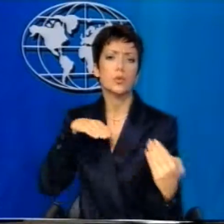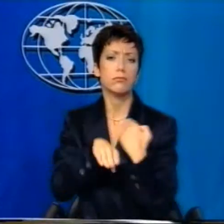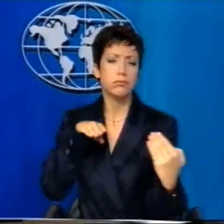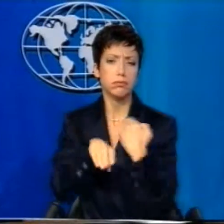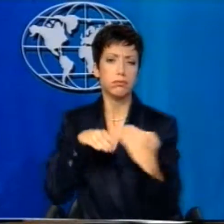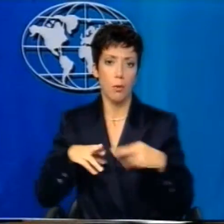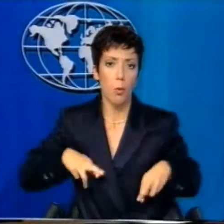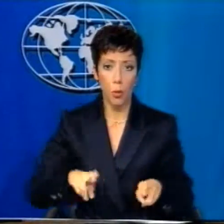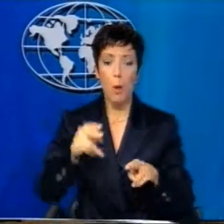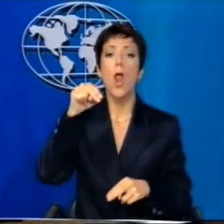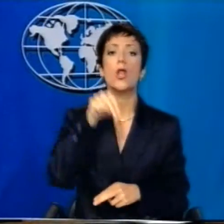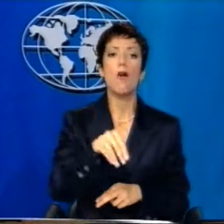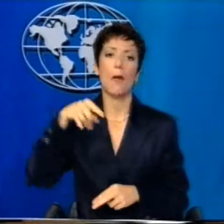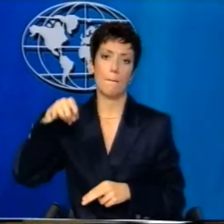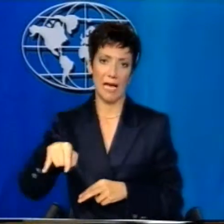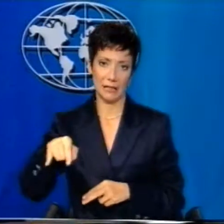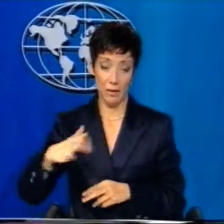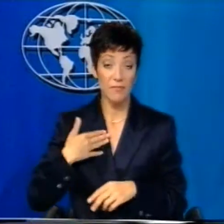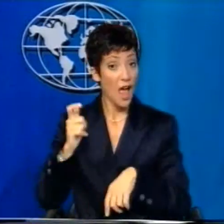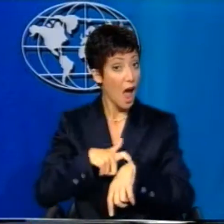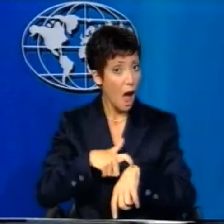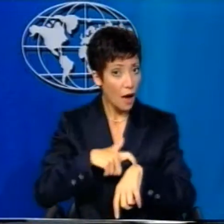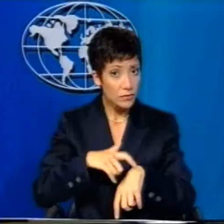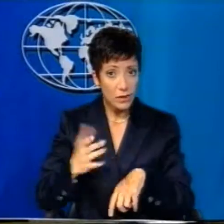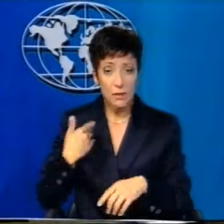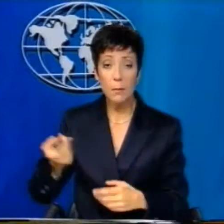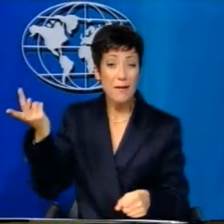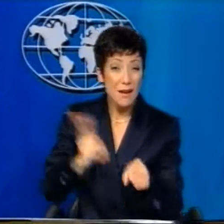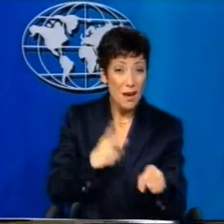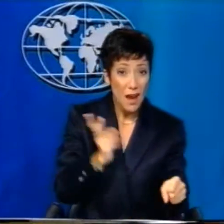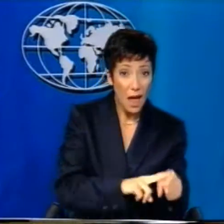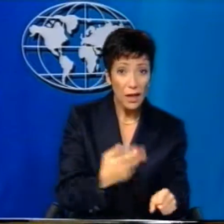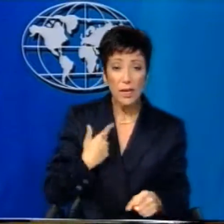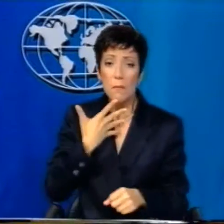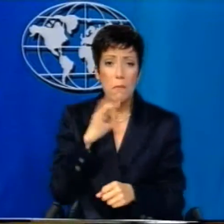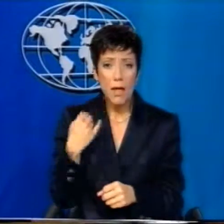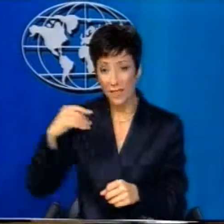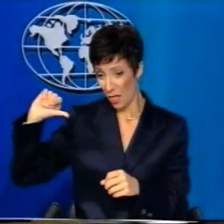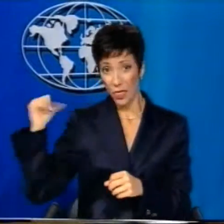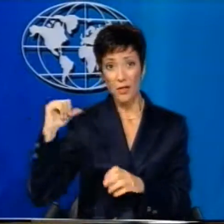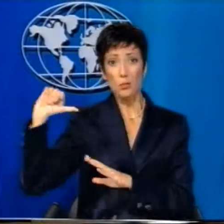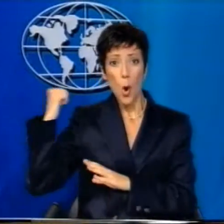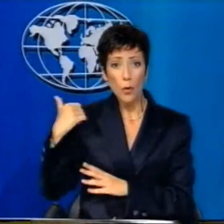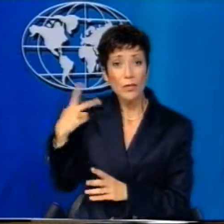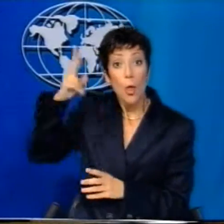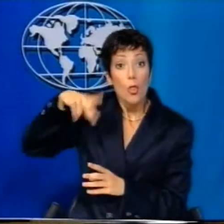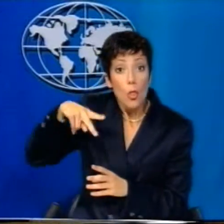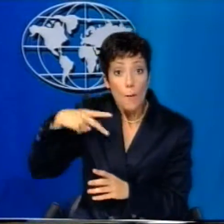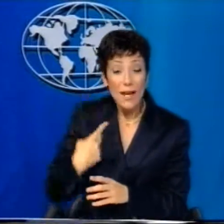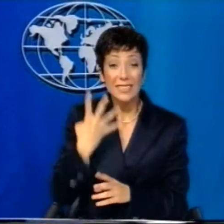Παζάρ. Έτσι, ο συνολικός αριθμός των νεκρών από τα έξυπνα όπλα ανέρχεται σε περισσότερους από 40 μέσα